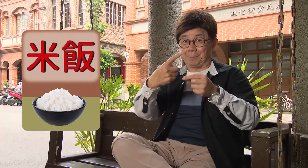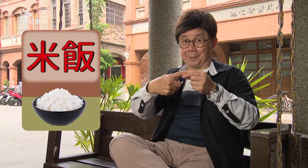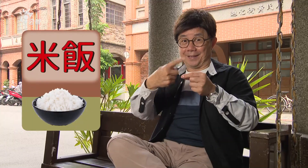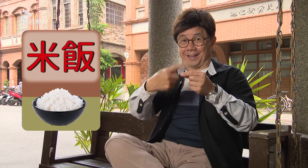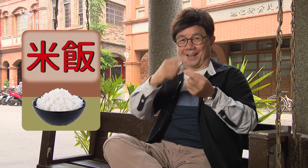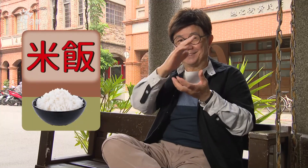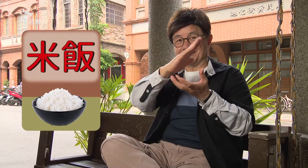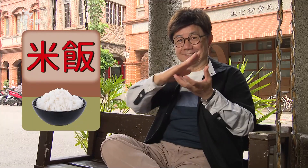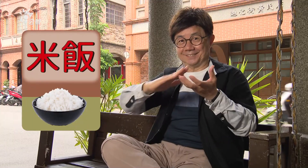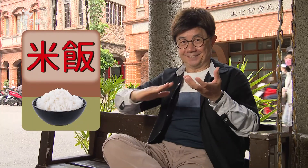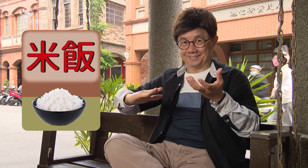米饭，